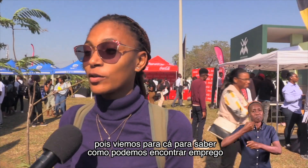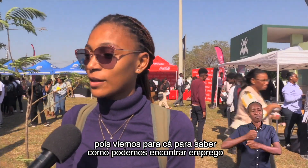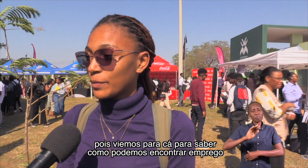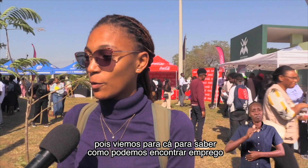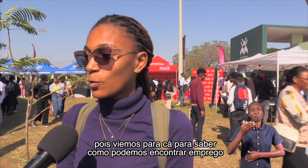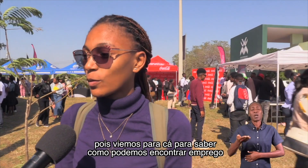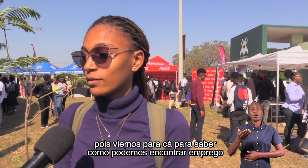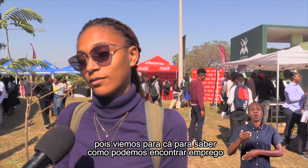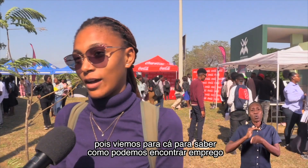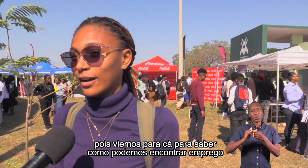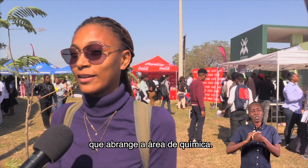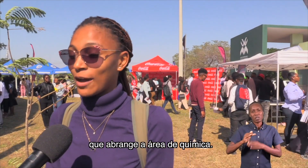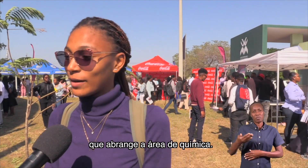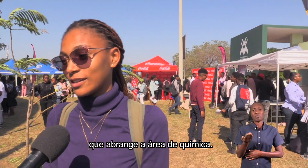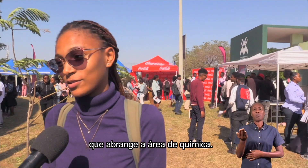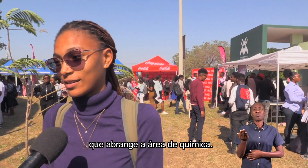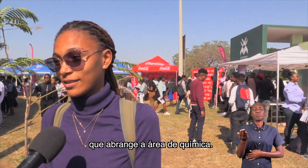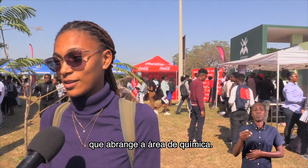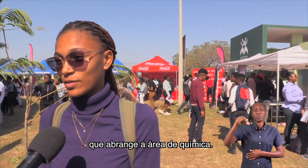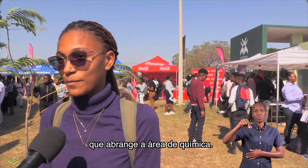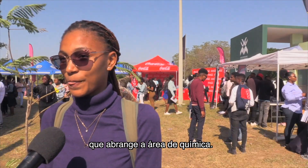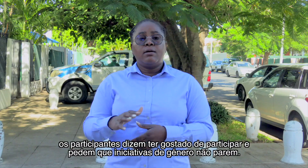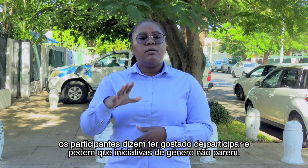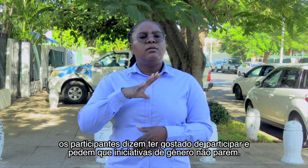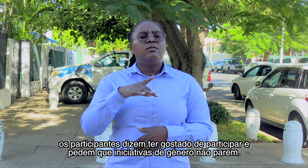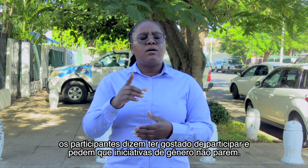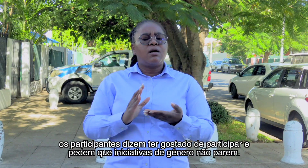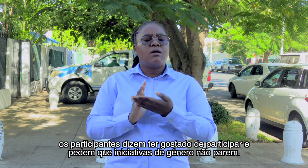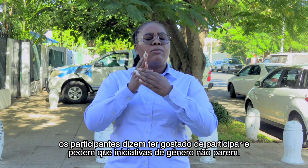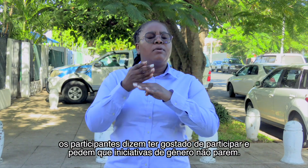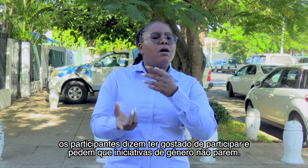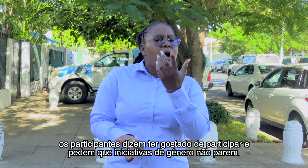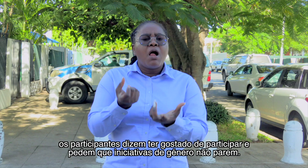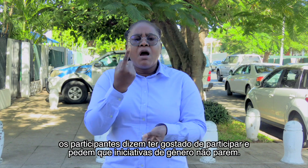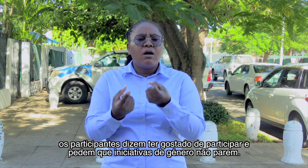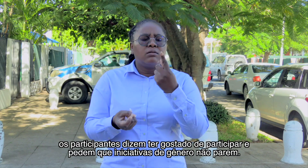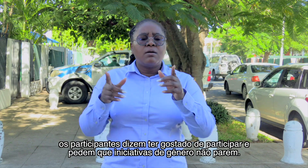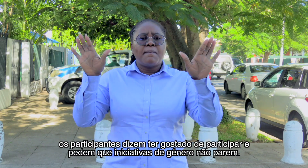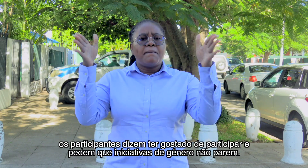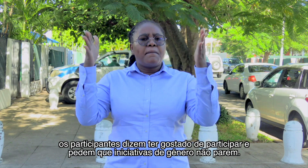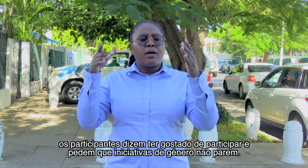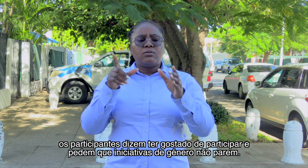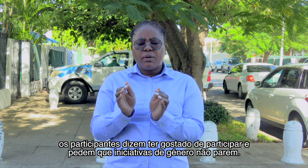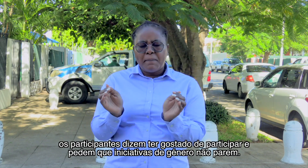encontrar emprego que abrange a nossa área de química. Os participantes dizem ter gostado de lá estar e pedem